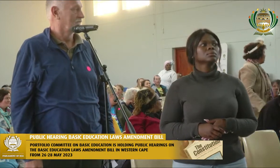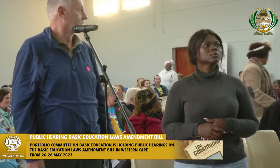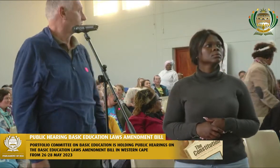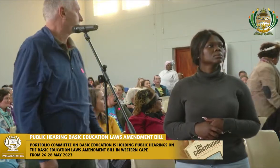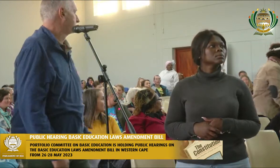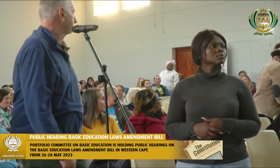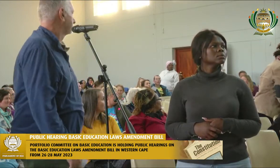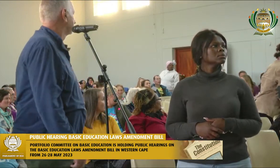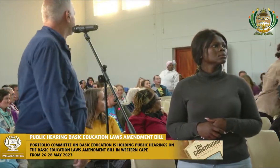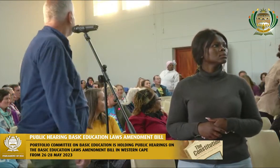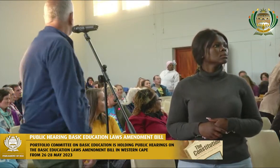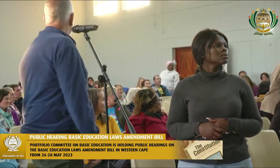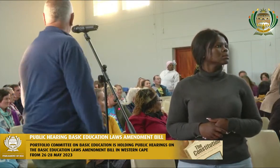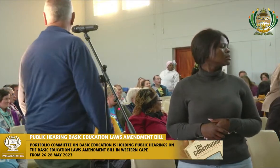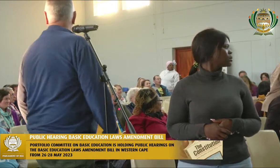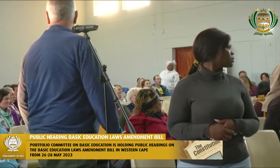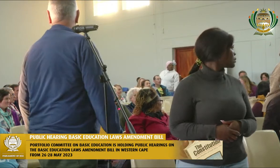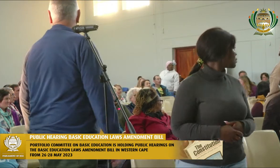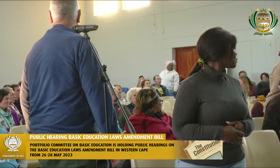leaves.